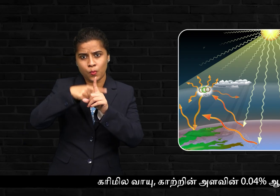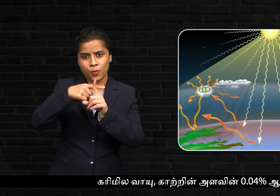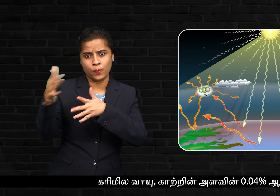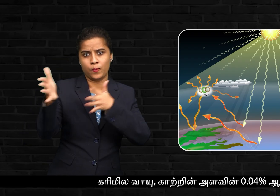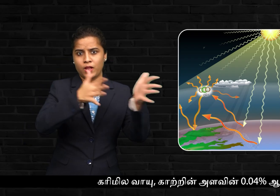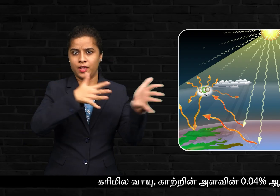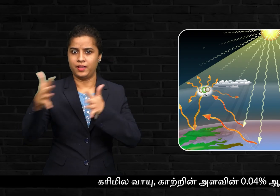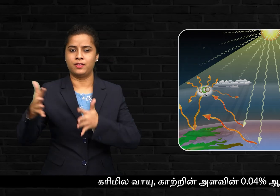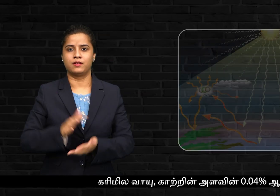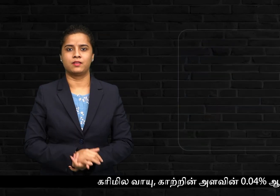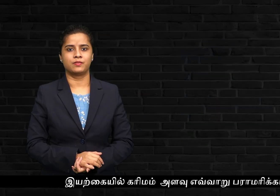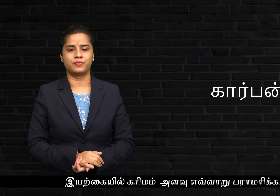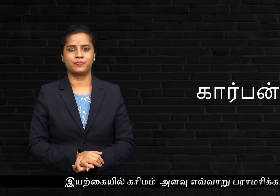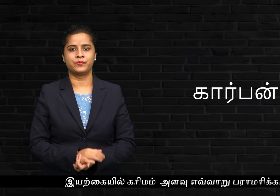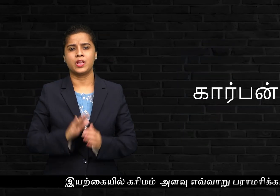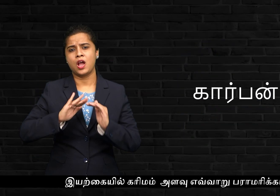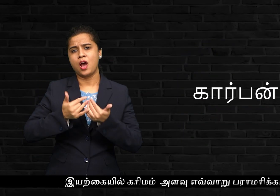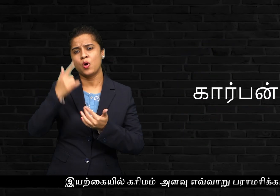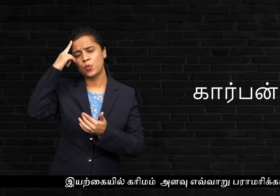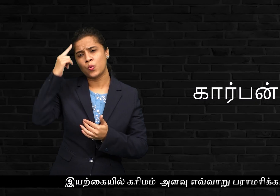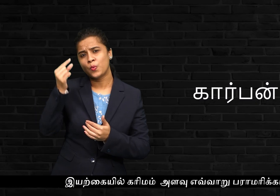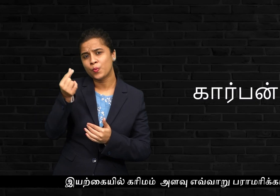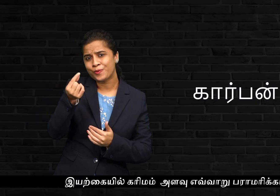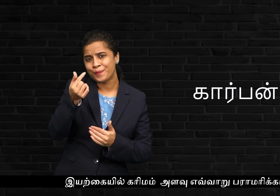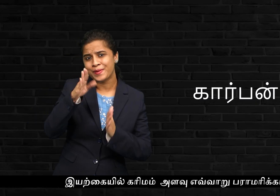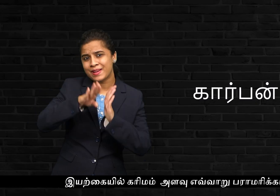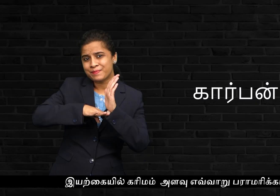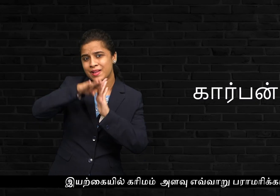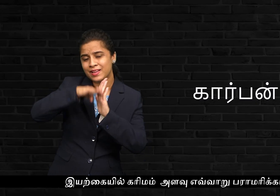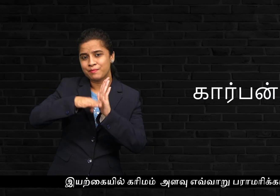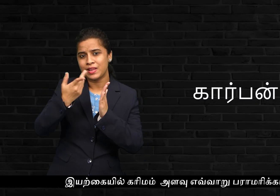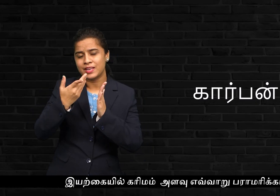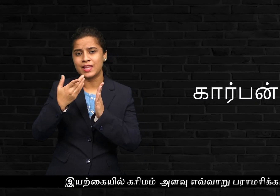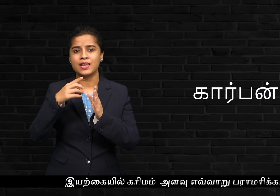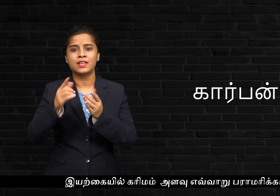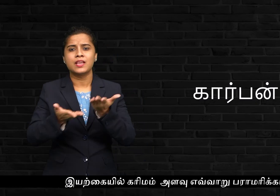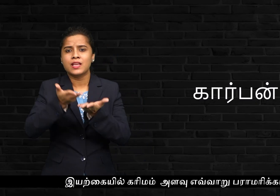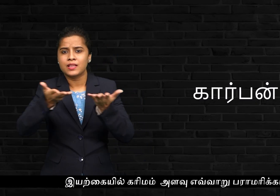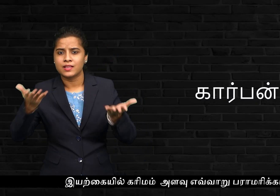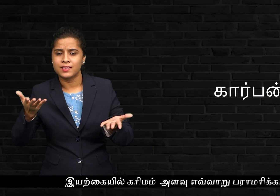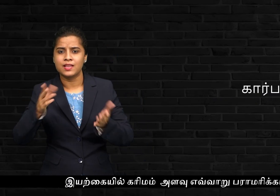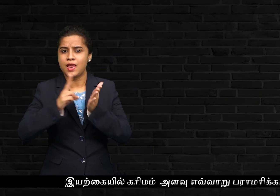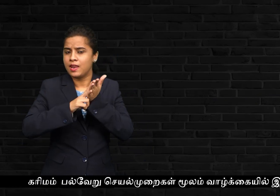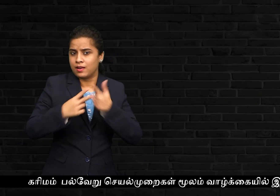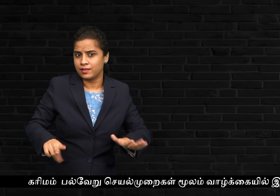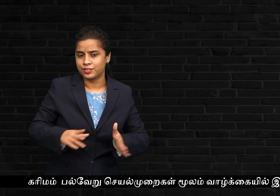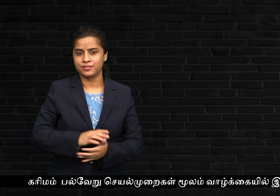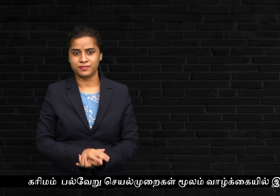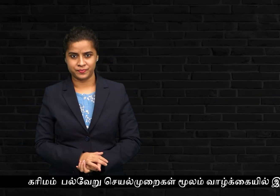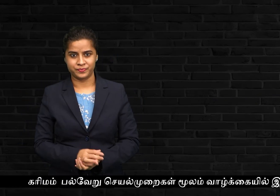0.04% ஆகும். இயற்கையில் கரிமம் அளவு எவ்வாறு பராமரிக்கப்படுகிறது? கரிமம்